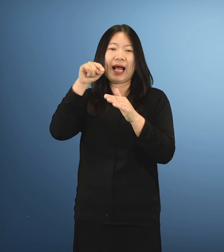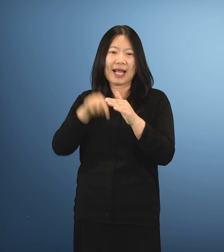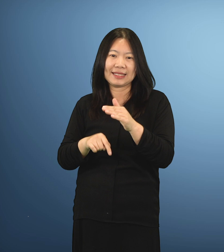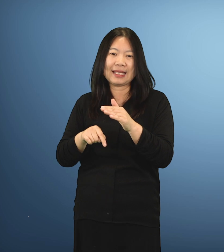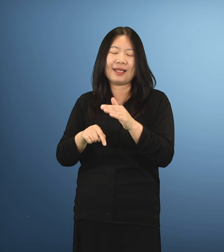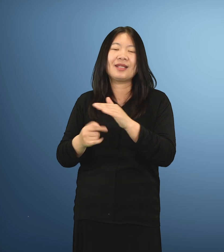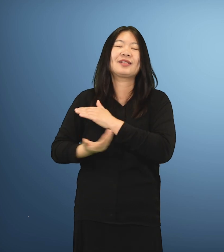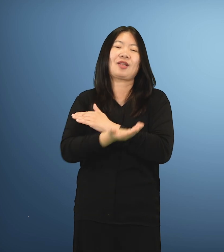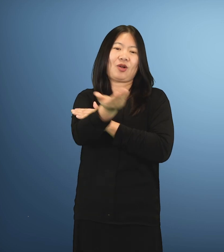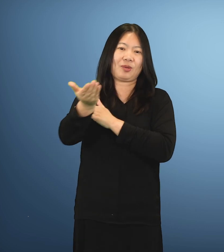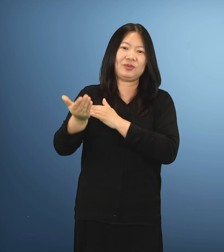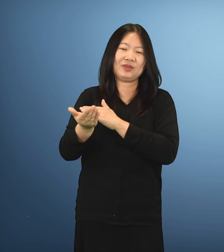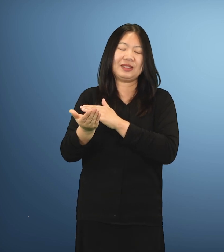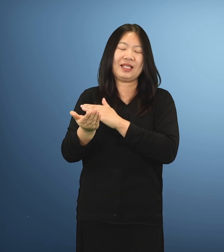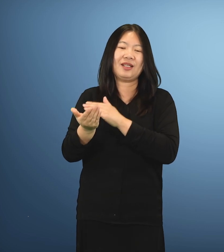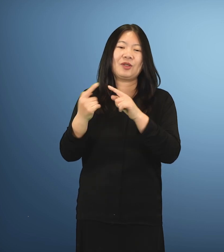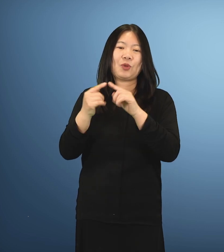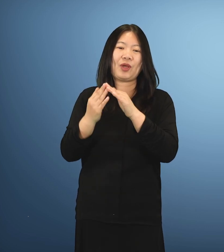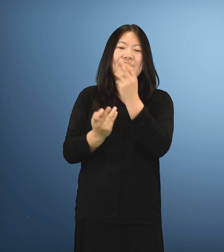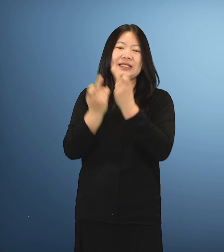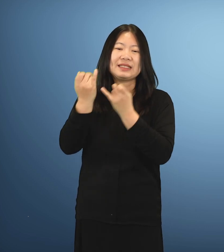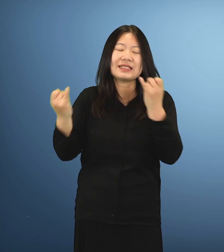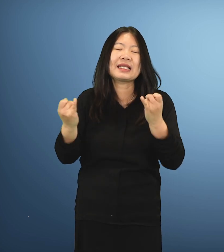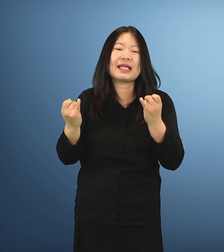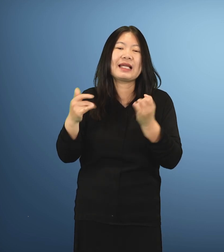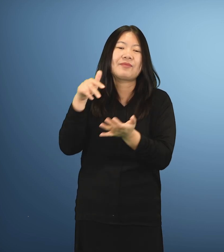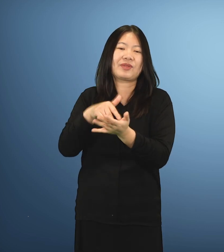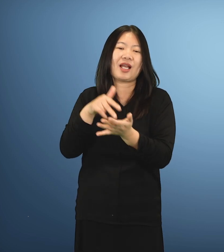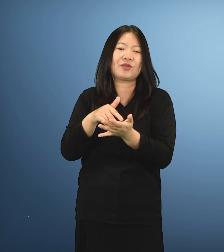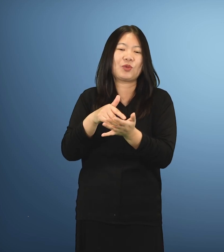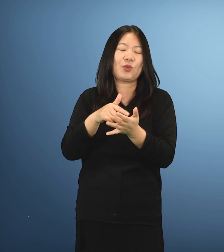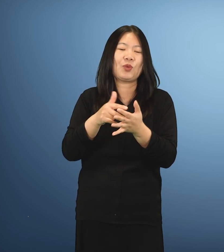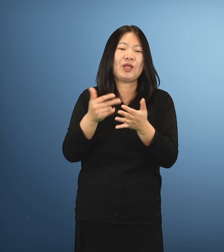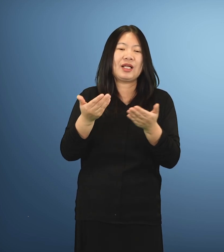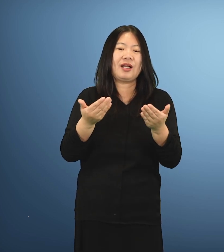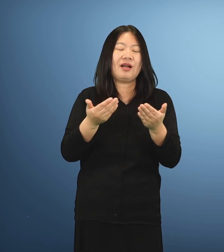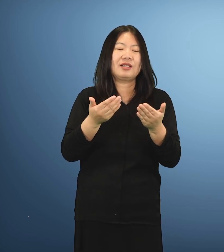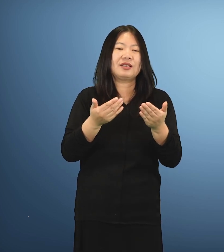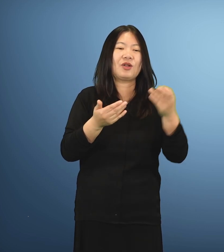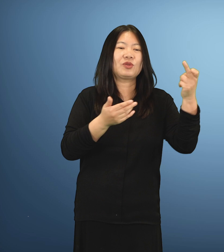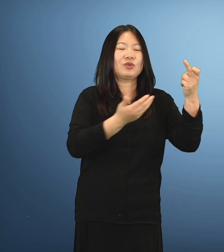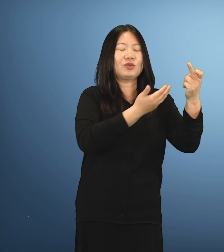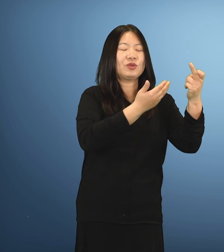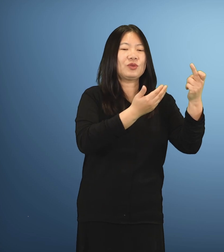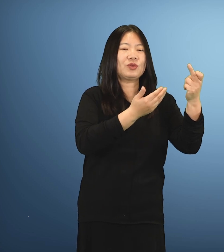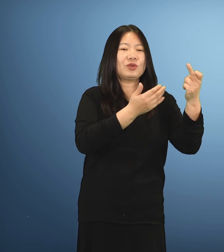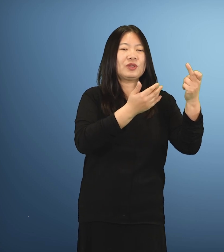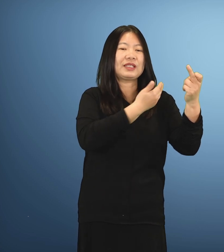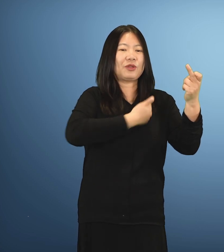한 지체로서 그 사명을 이어가야 된다 그 말이에요.